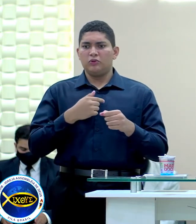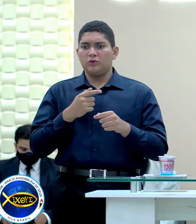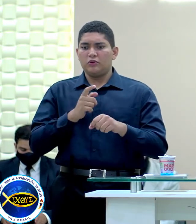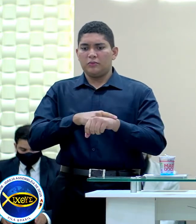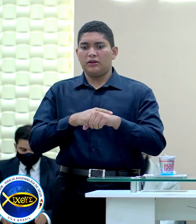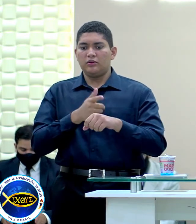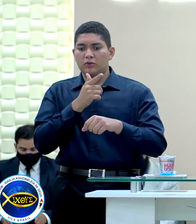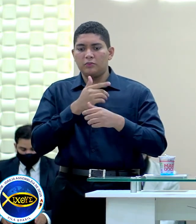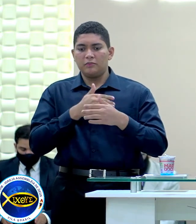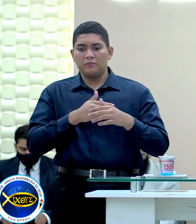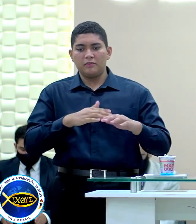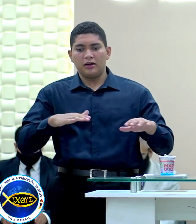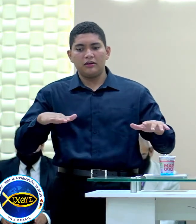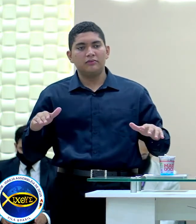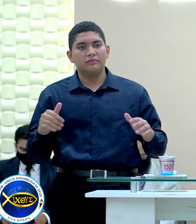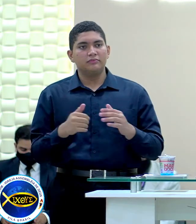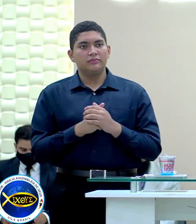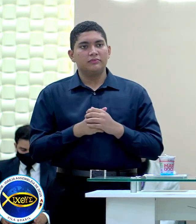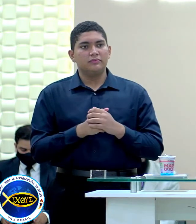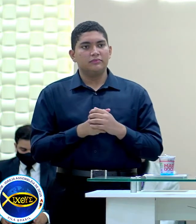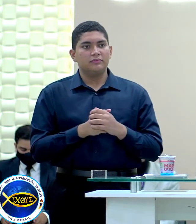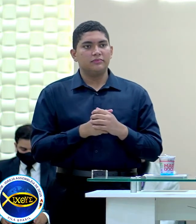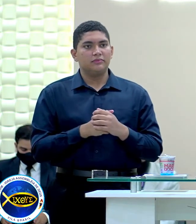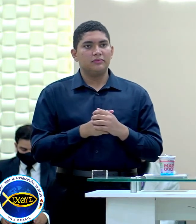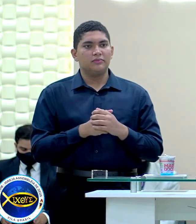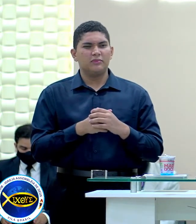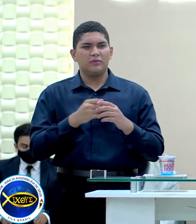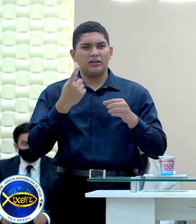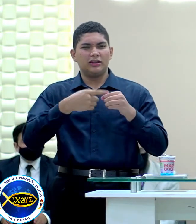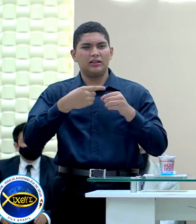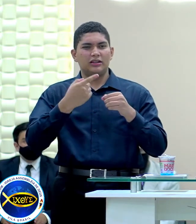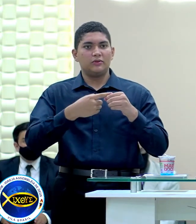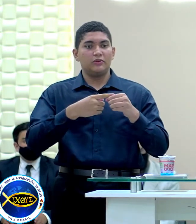lá em Itapera, com o meu espinhal colocado, Jesus vem.